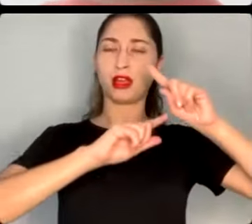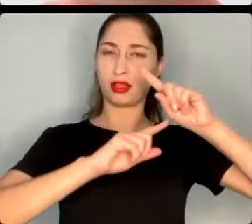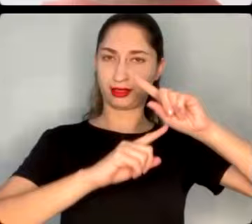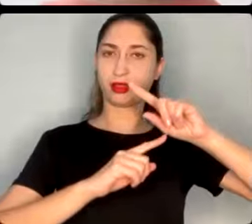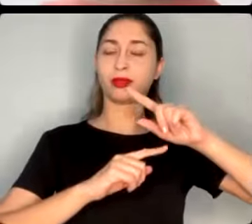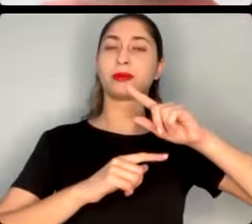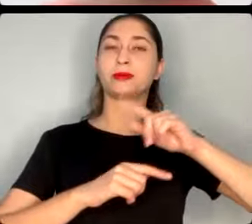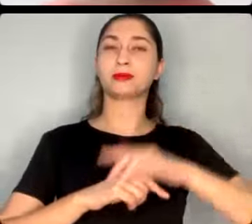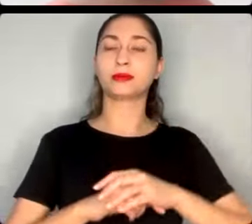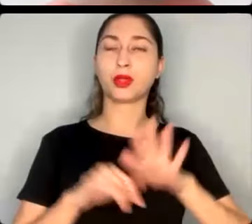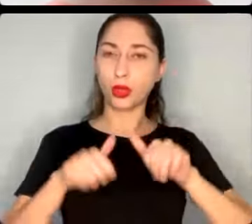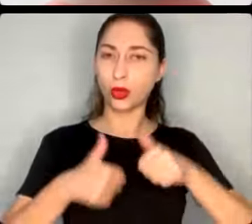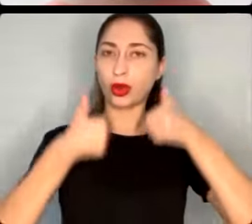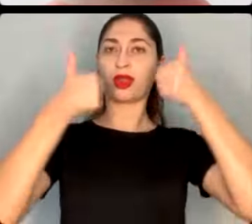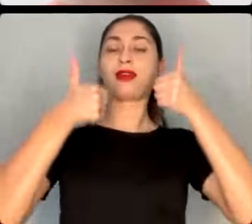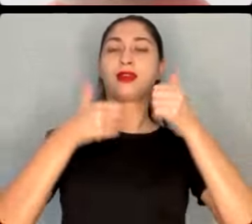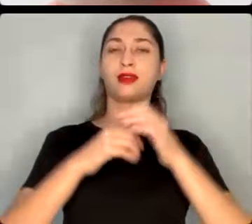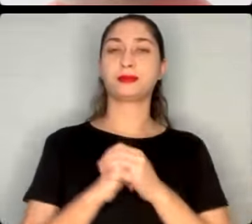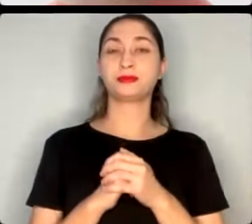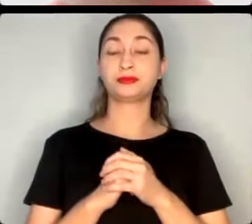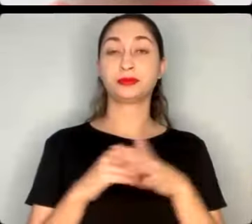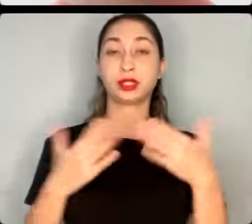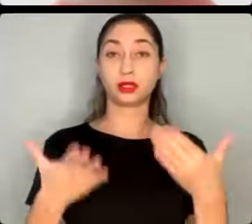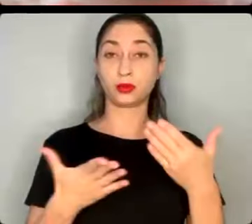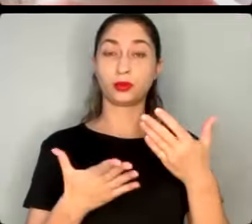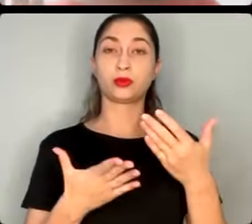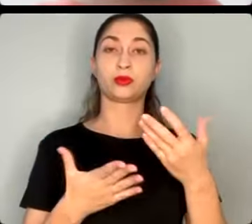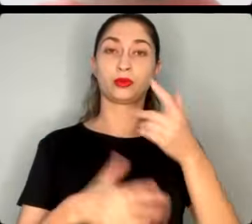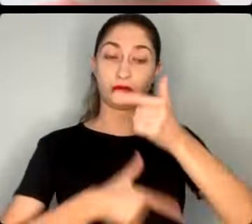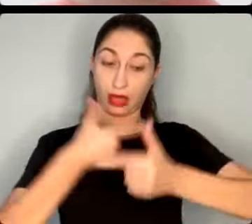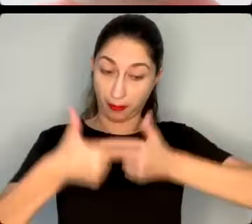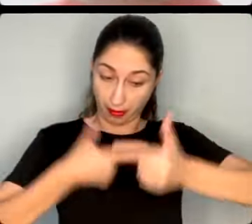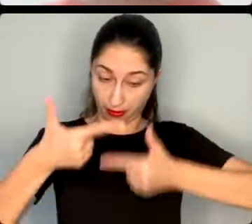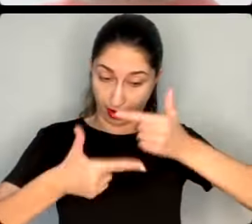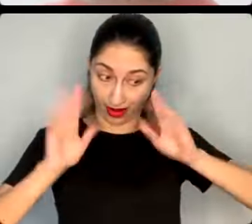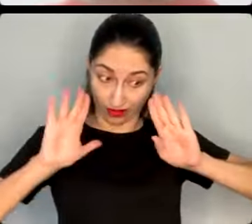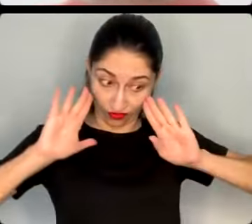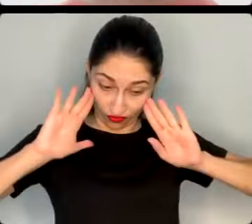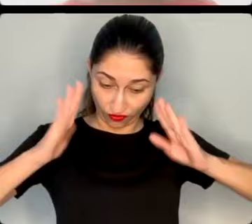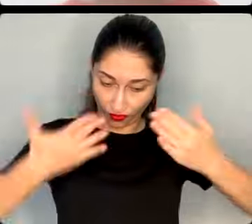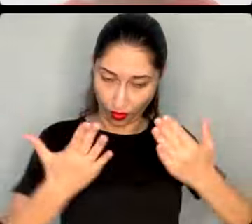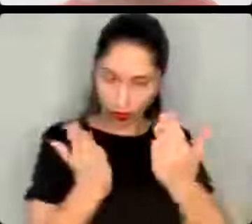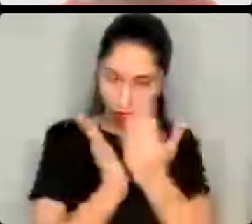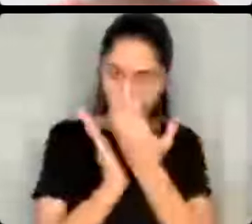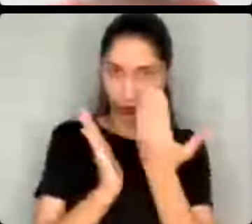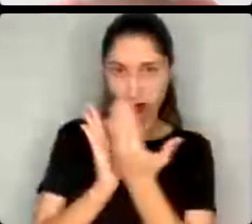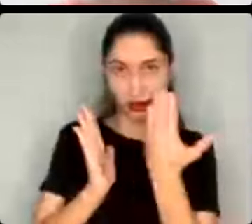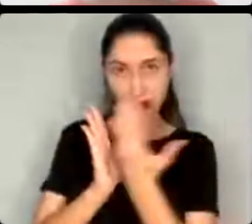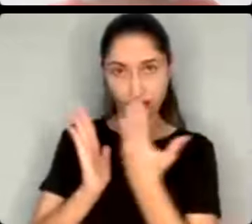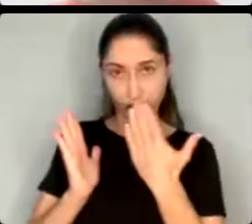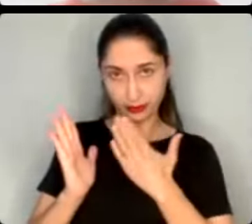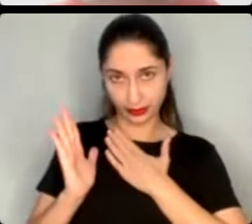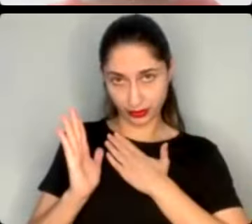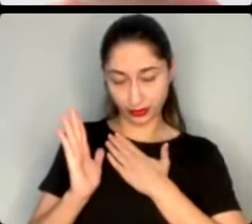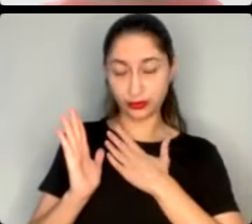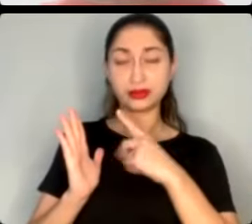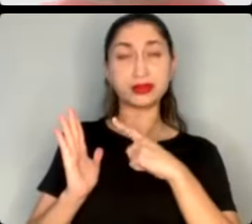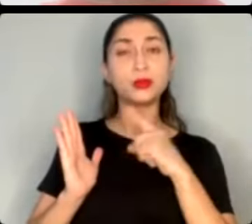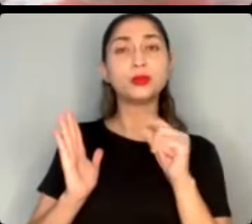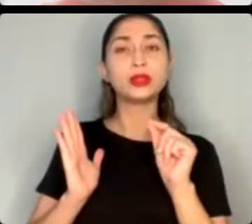e o trabalho, ele focado assim no livro, ele traz